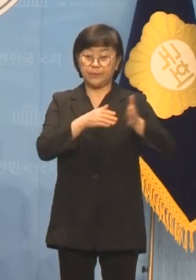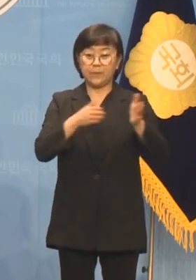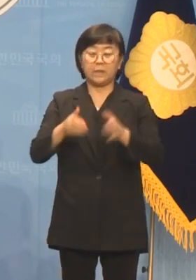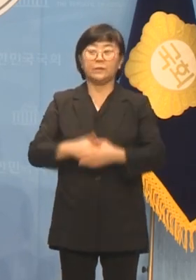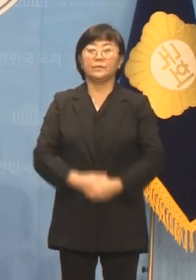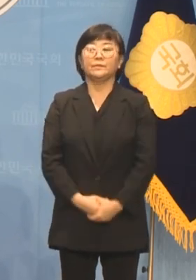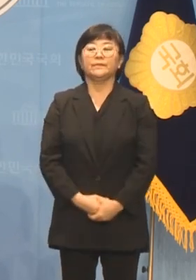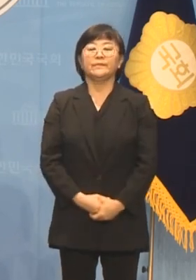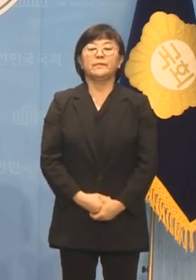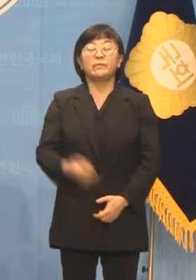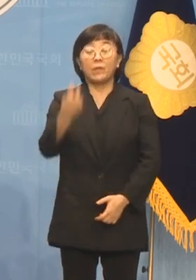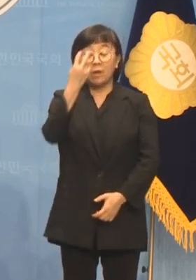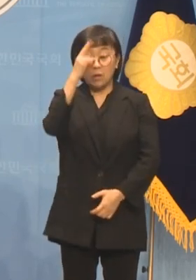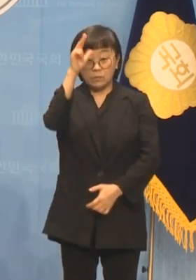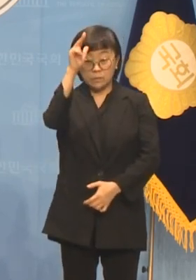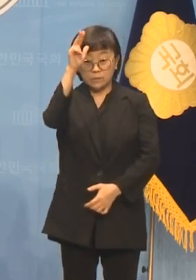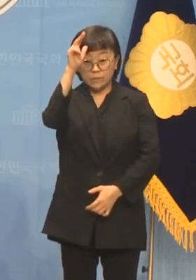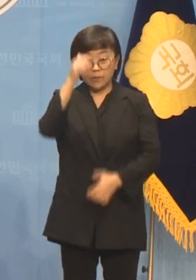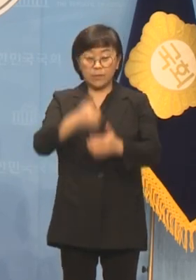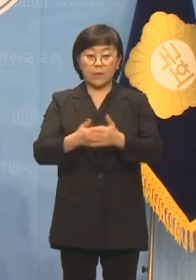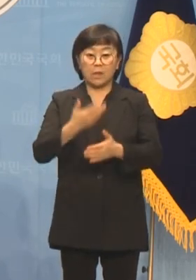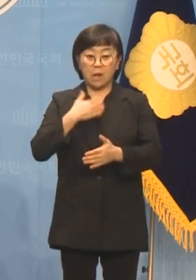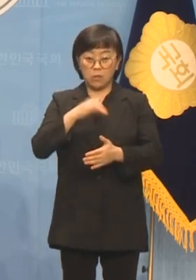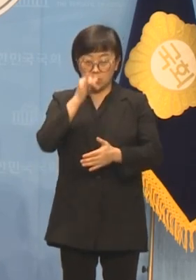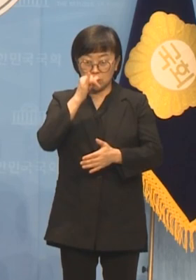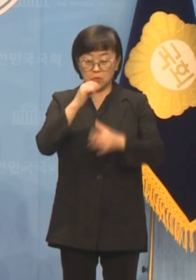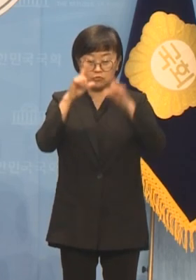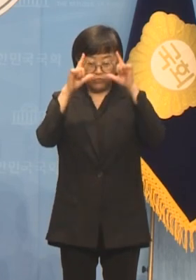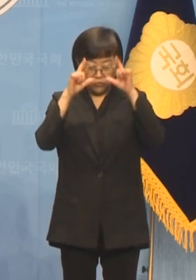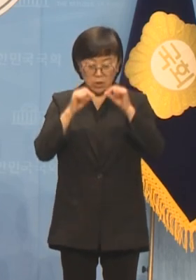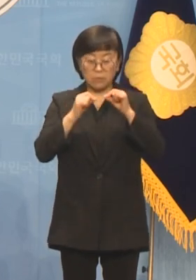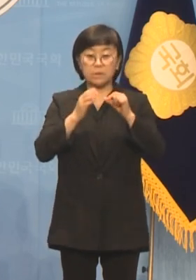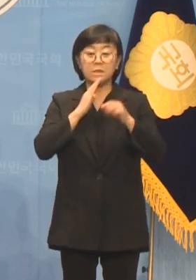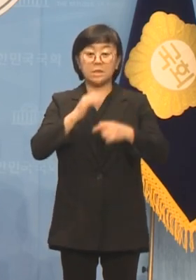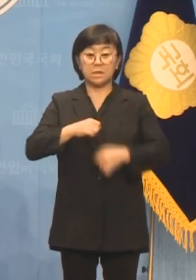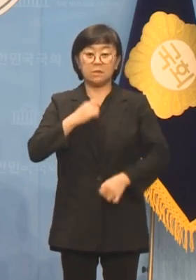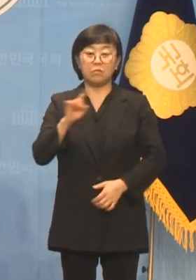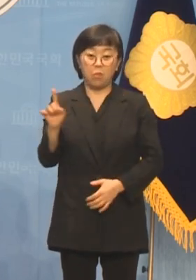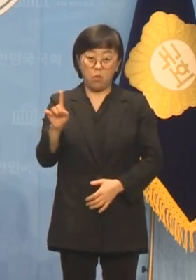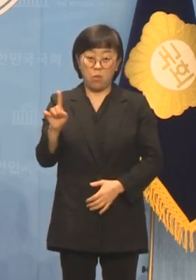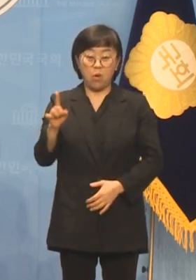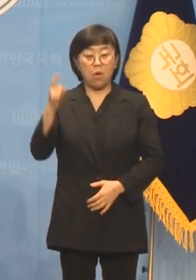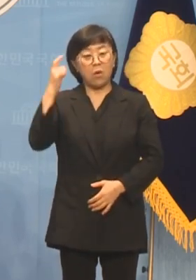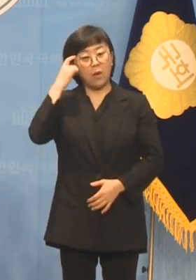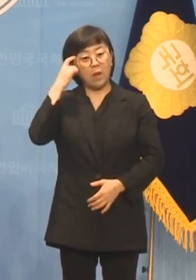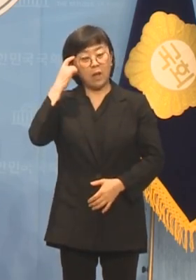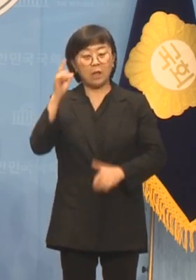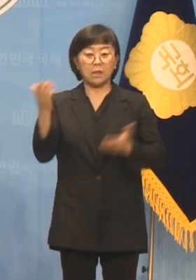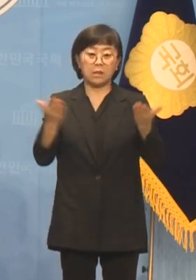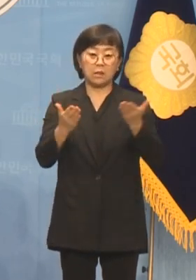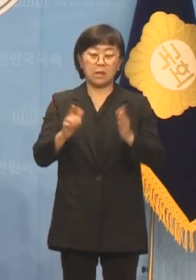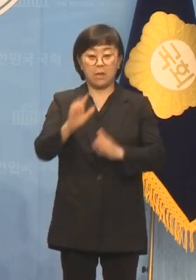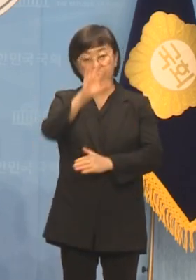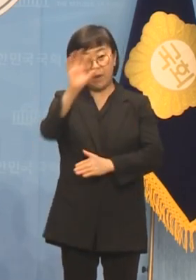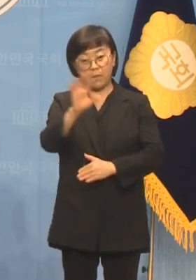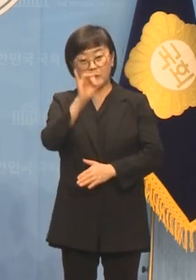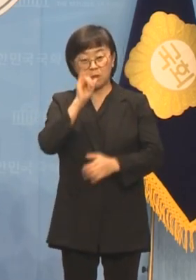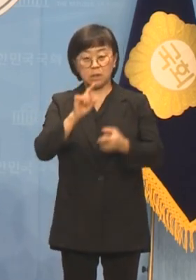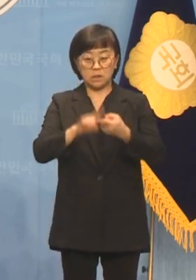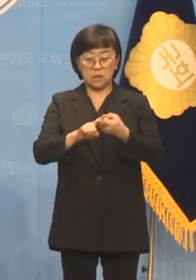마련했습니다. 검찰이 알고도 눈 감은 진실은 무엇인지, 왜 이런 행태를 반복해야 하는지